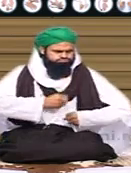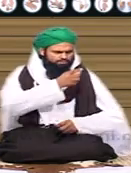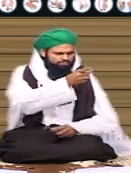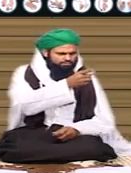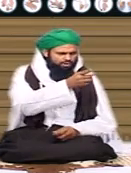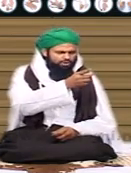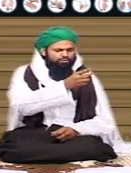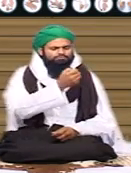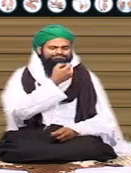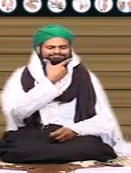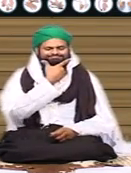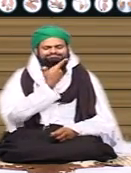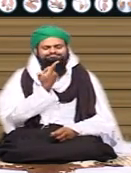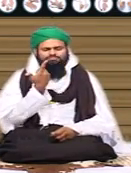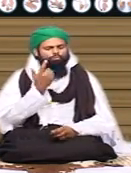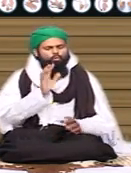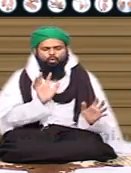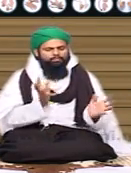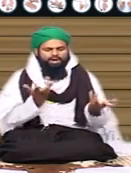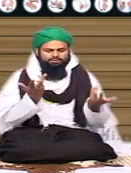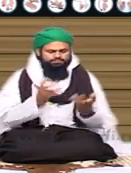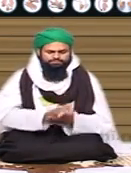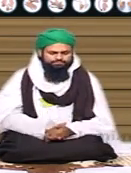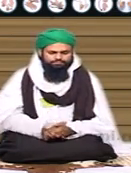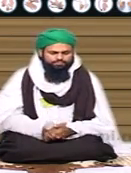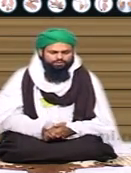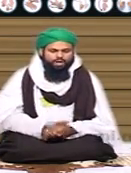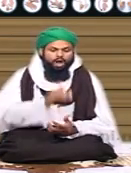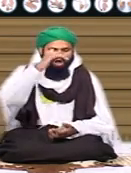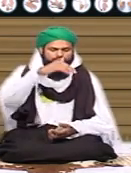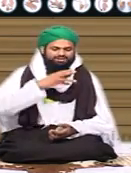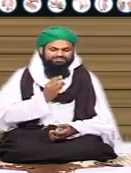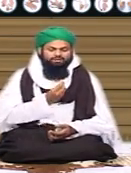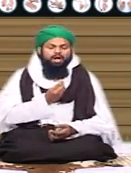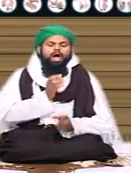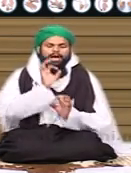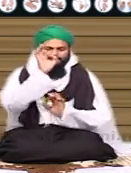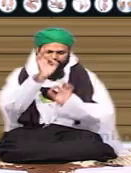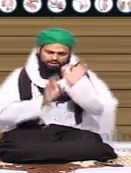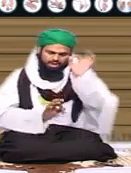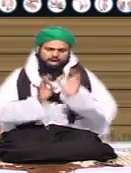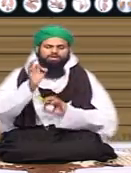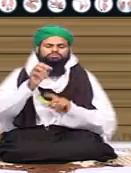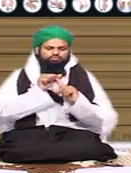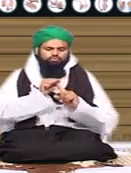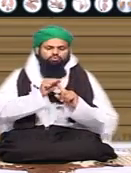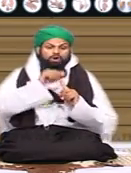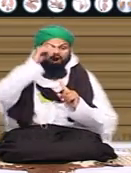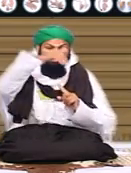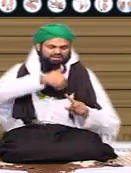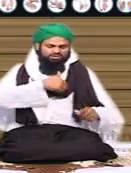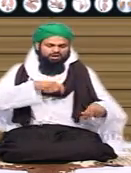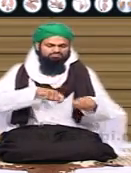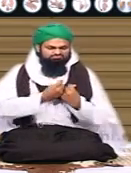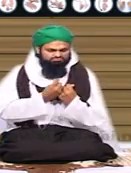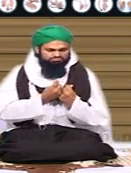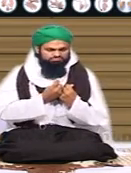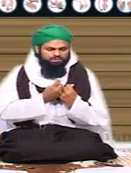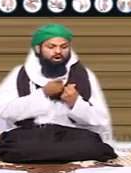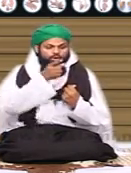میں اس طرح کہنے سے دل دکھتا ہے. تو ایسی بات زبان پر لائی کیوں جائے جس سے اگلے کا دل دکھے، اور